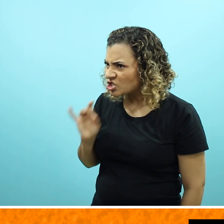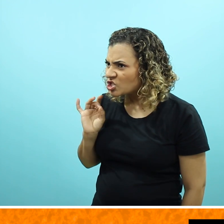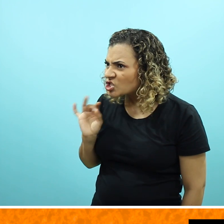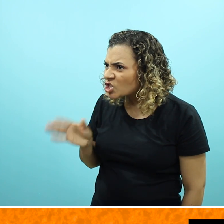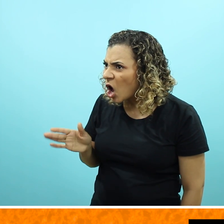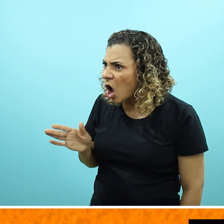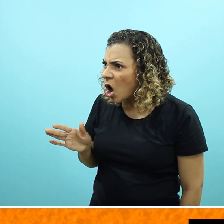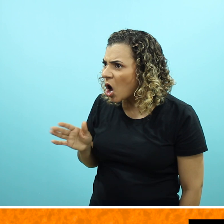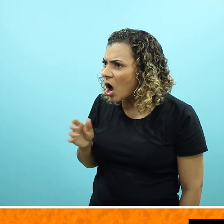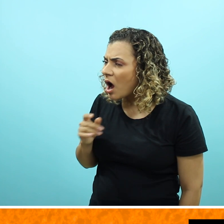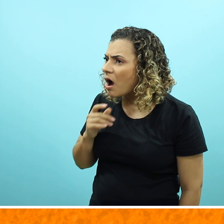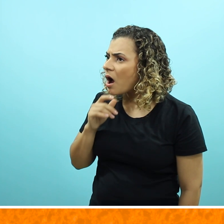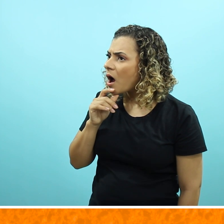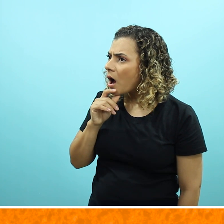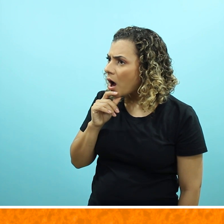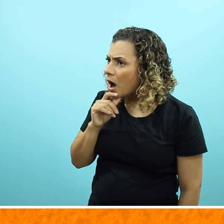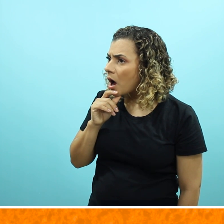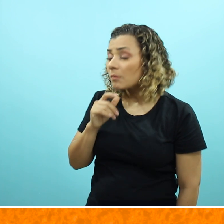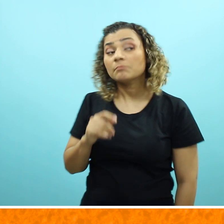Só isso?